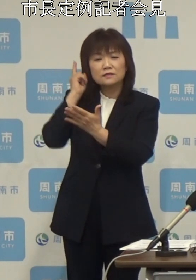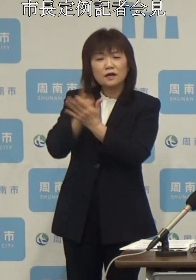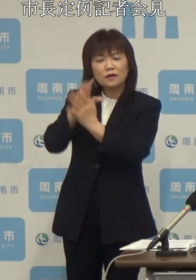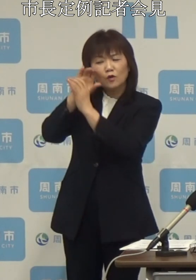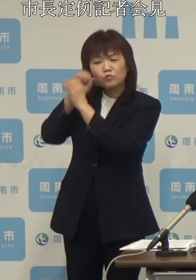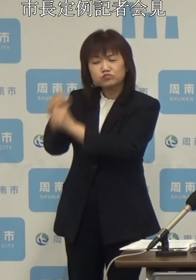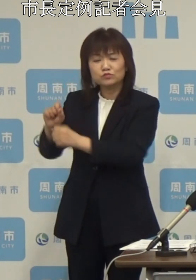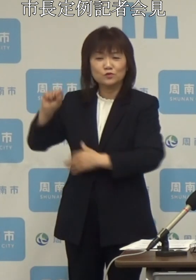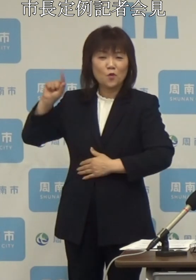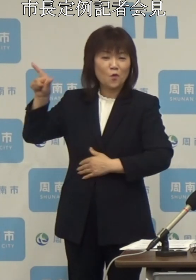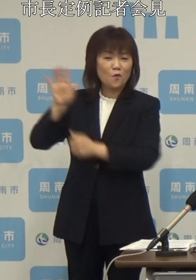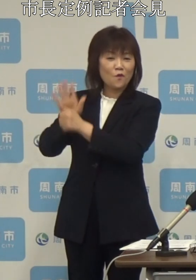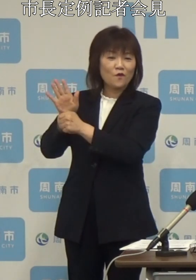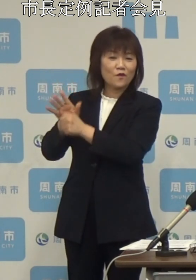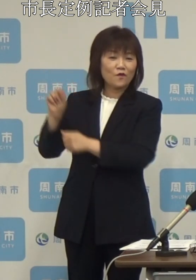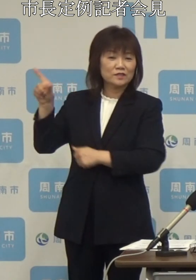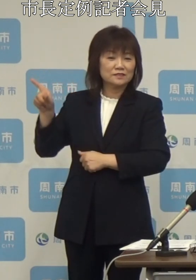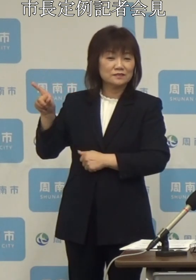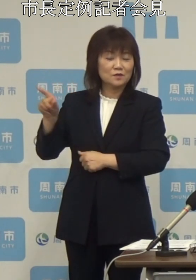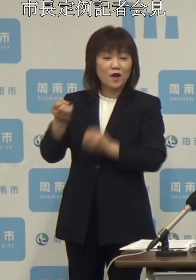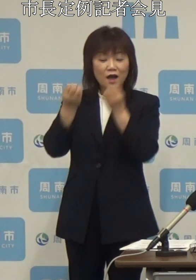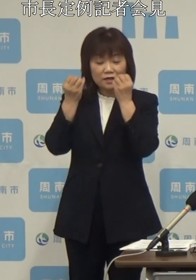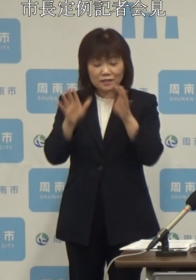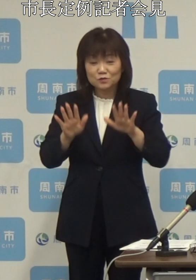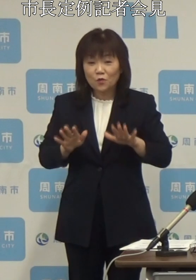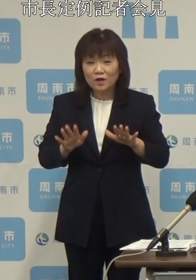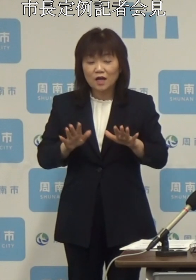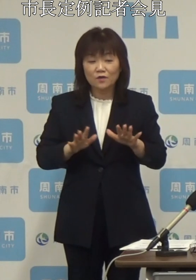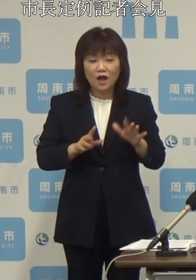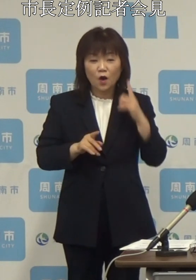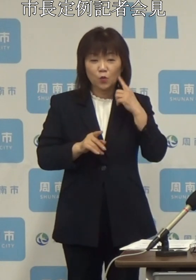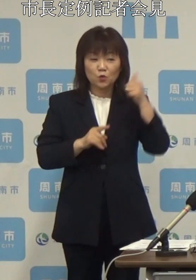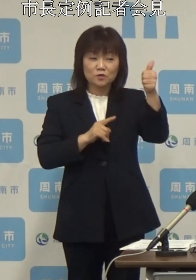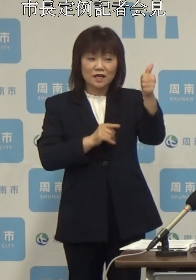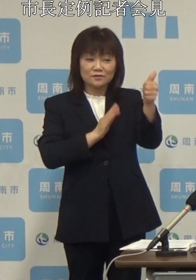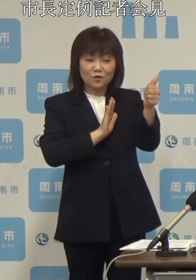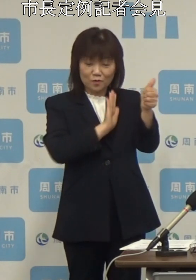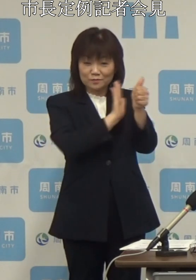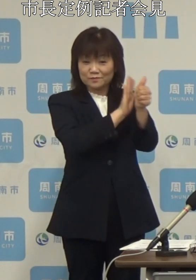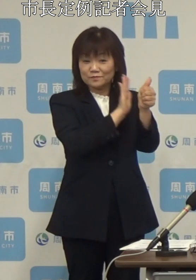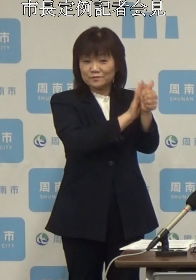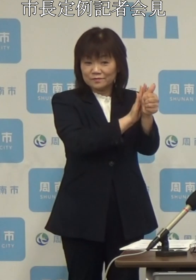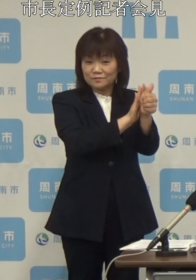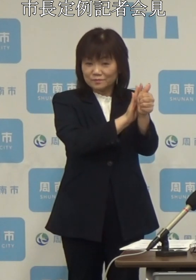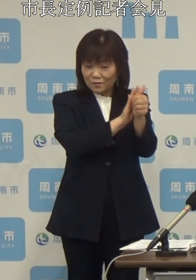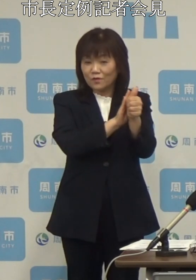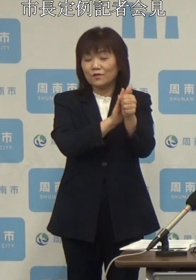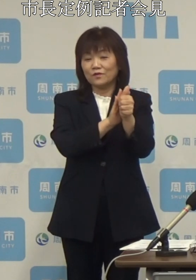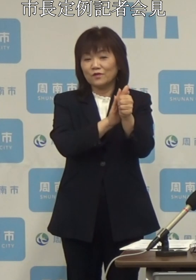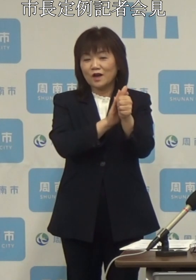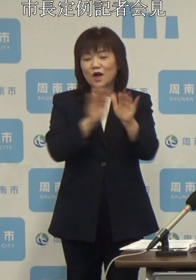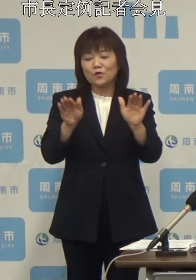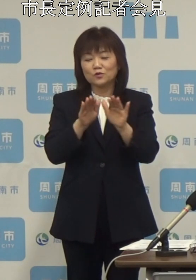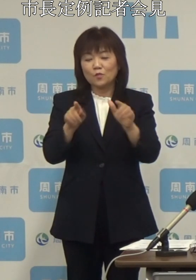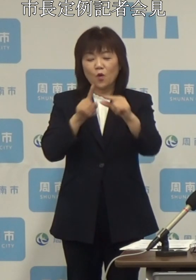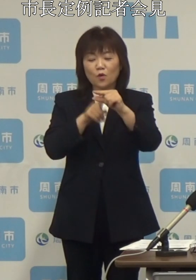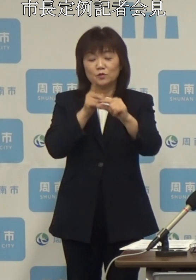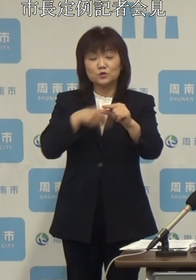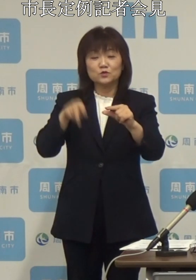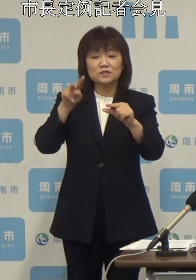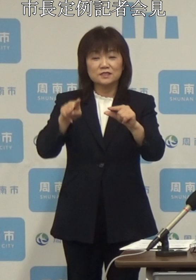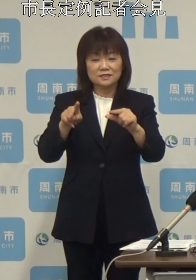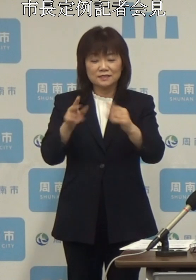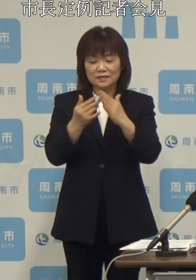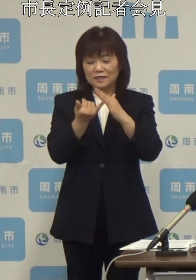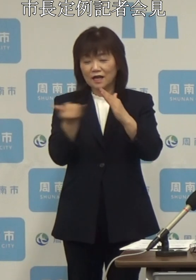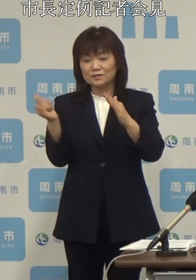が中心でしたが、新たにお父さんへの育児支援も行うことで子どもを真ん中に家